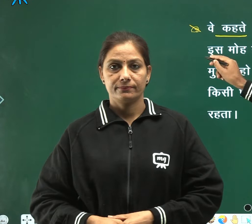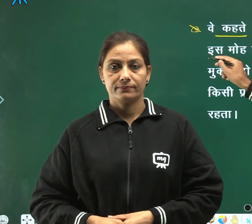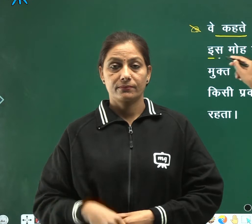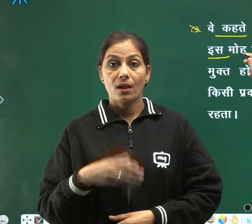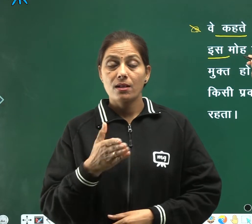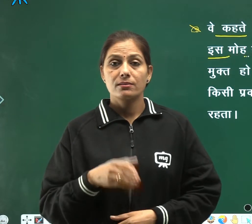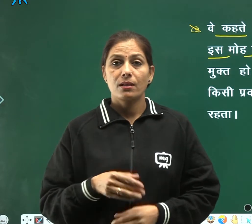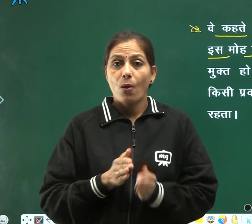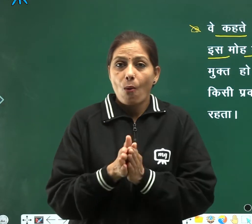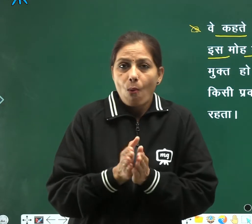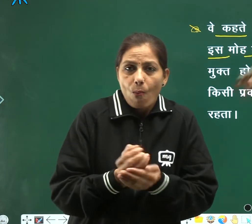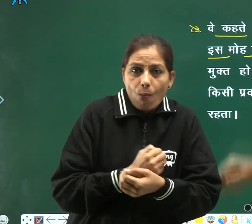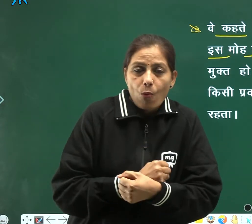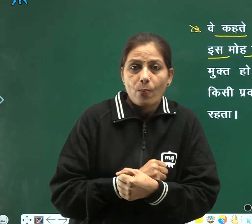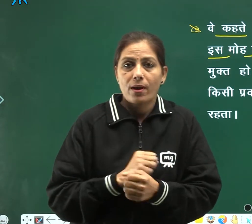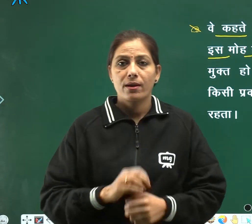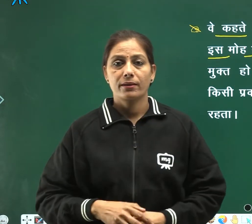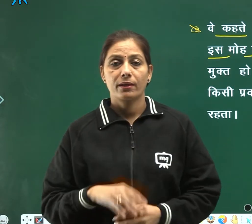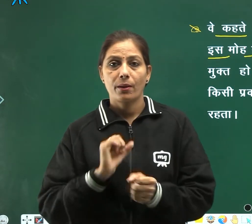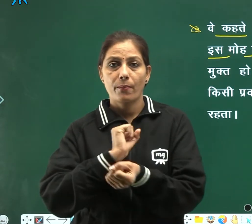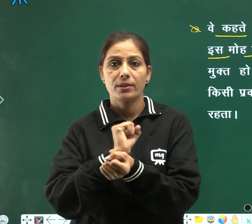इस मोहमाया के बंधन से